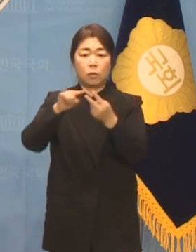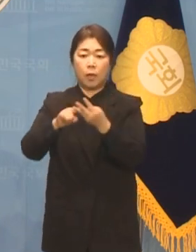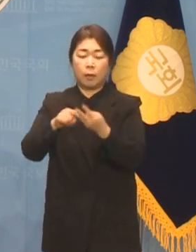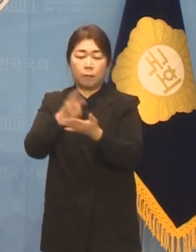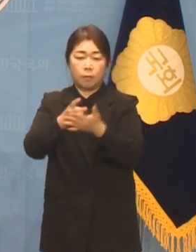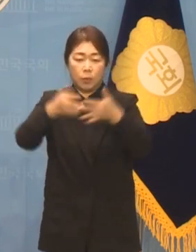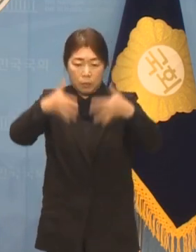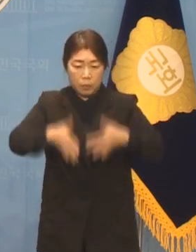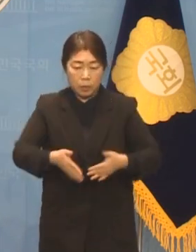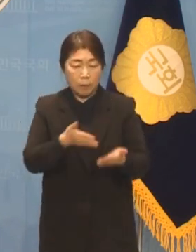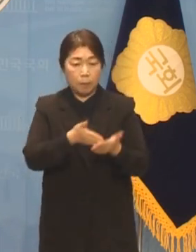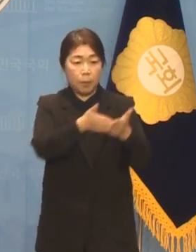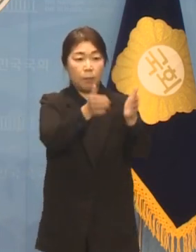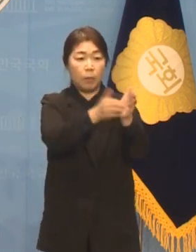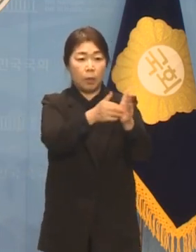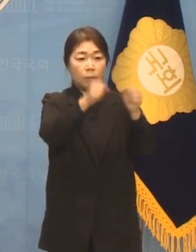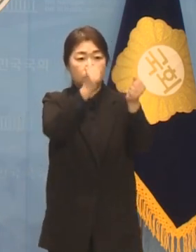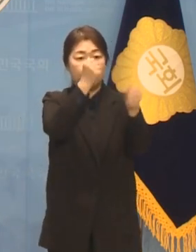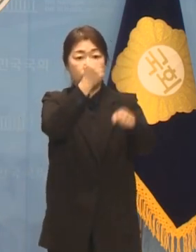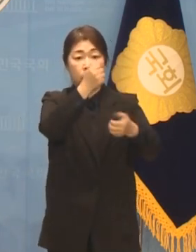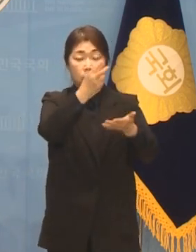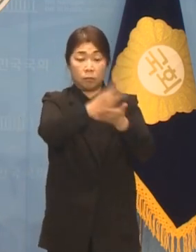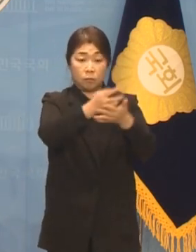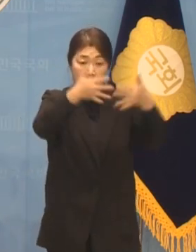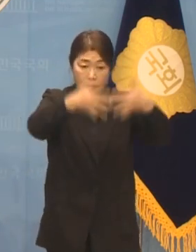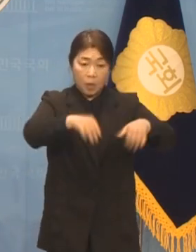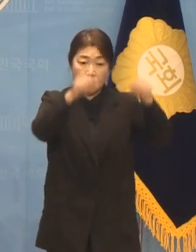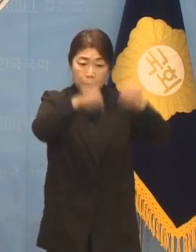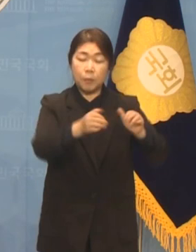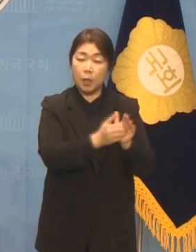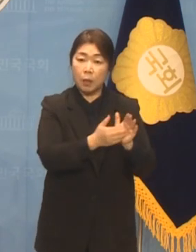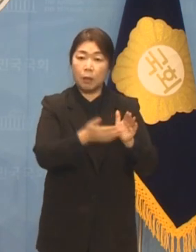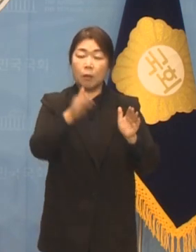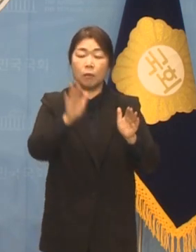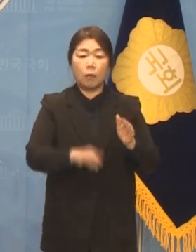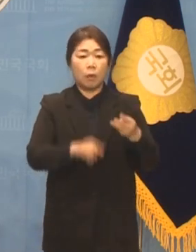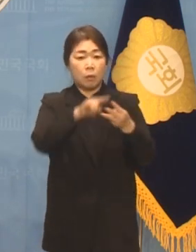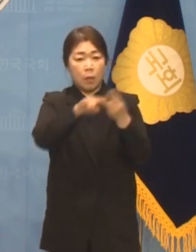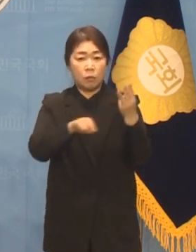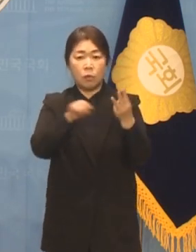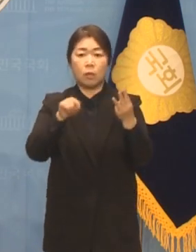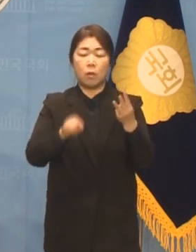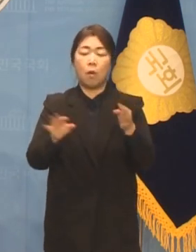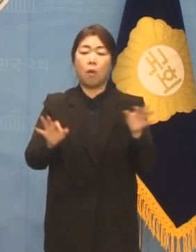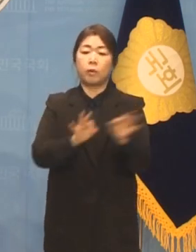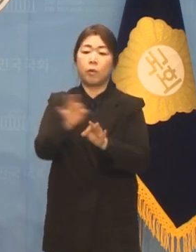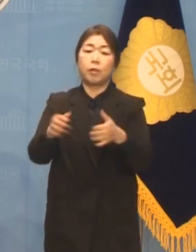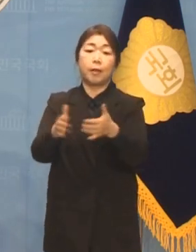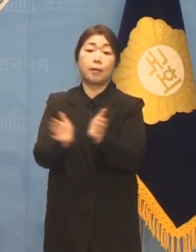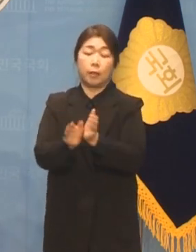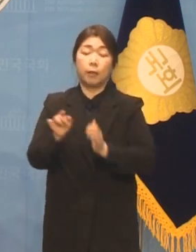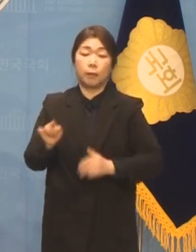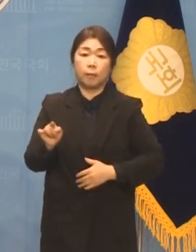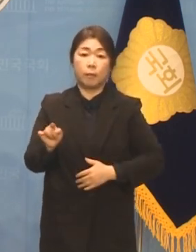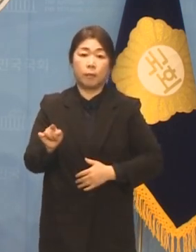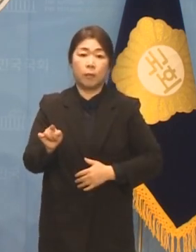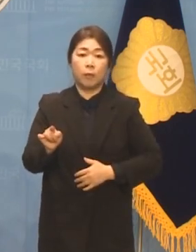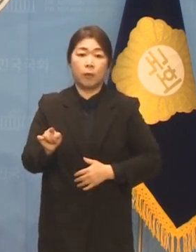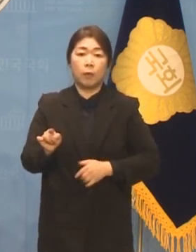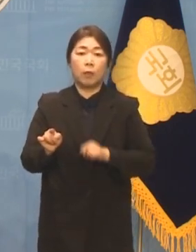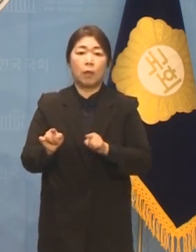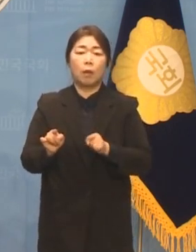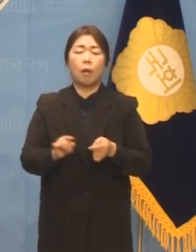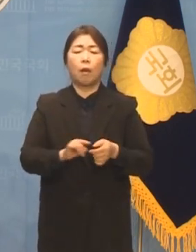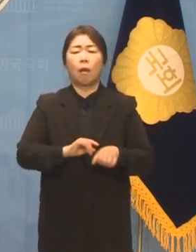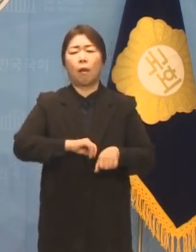민주당이 이렇게 제시한 전제 조건 중에 지켜진 것은 경제단체가 억지 춘향식으로